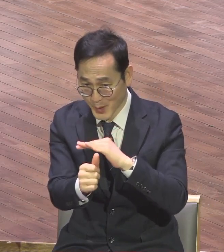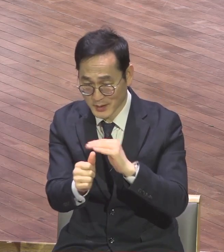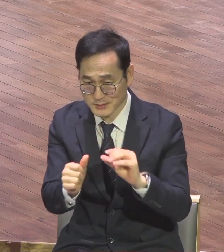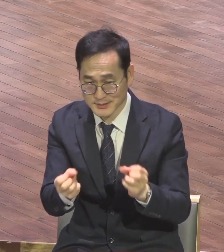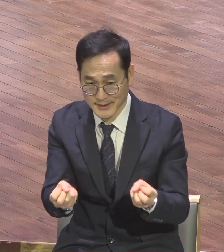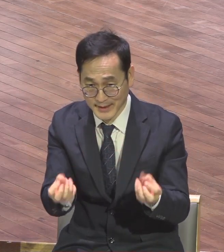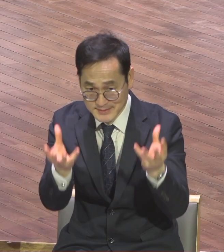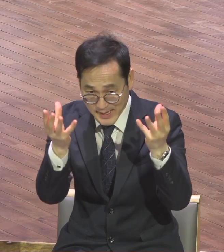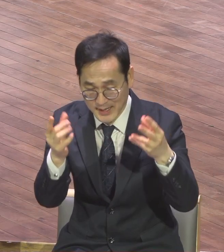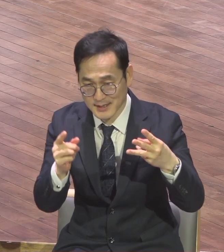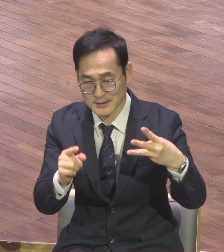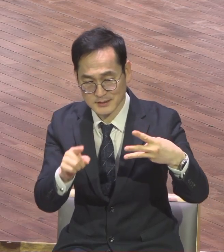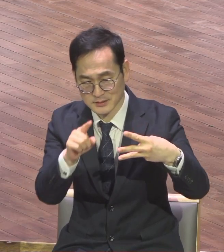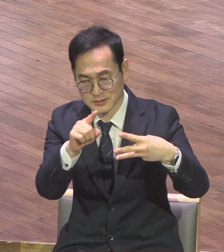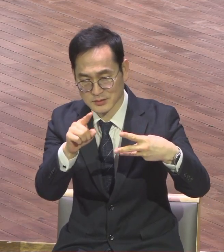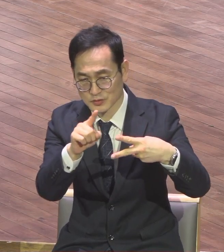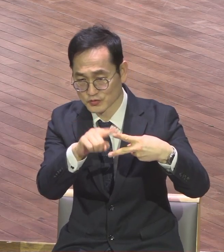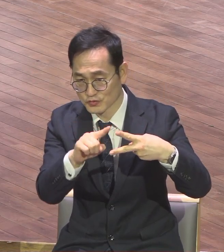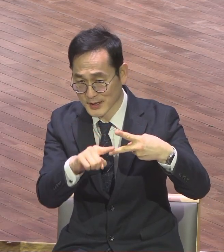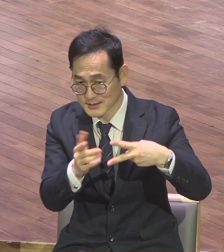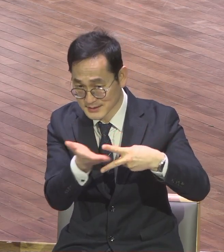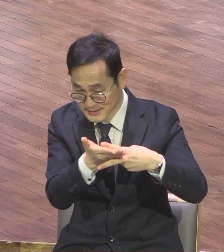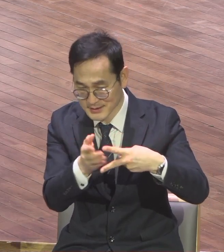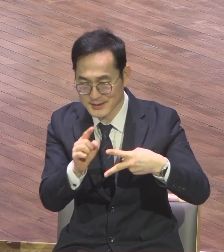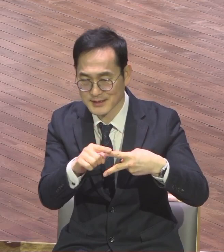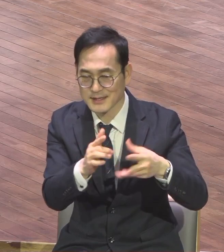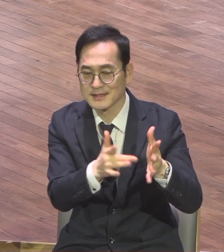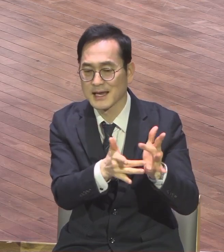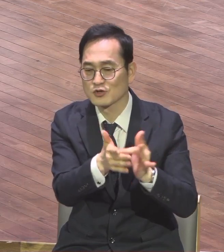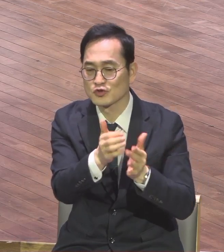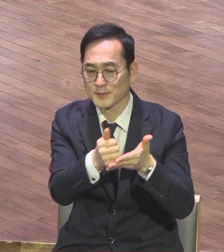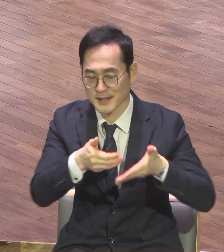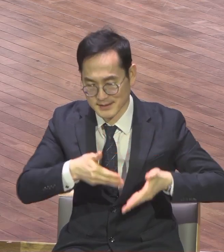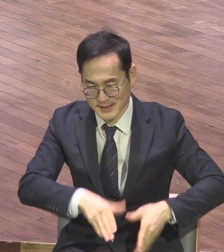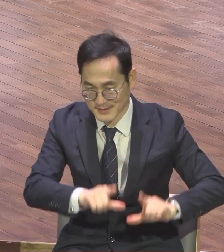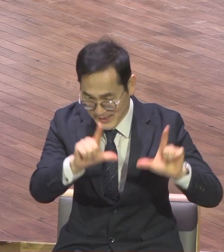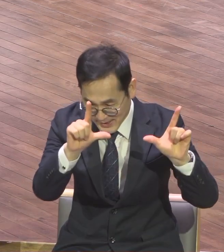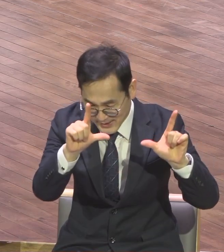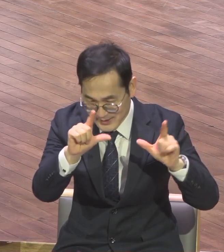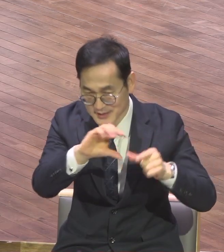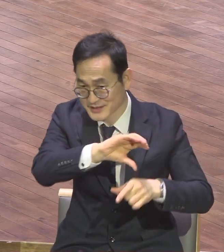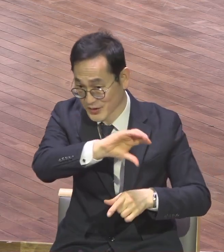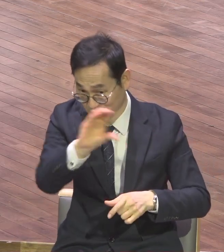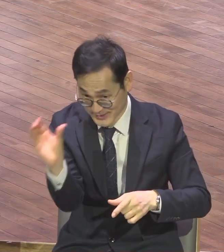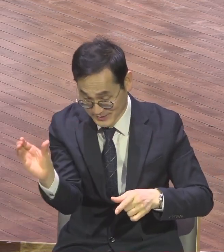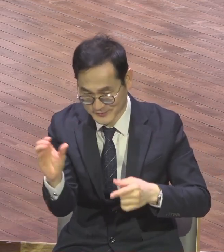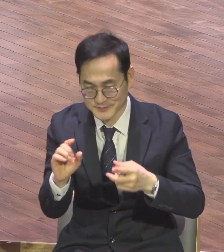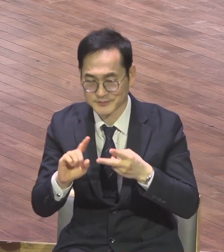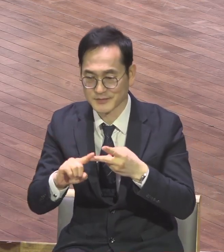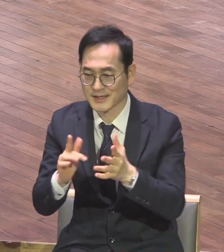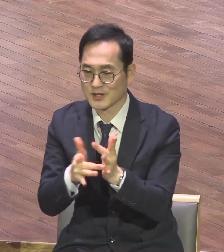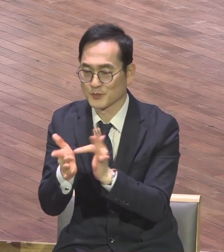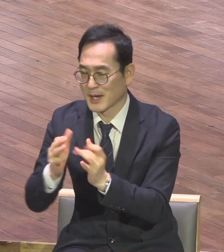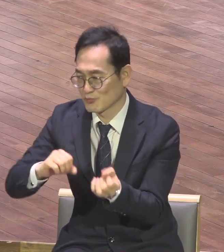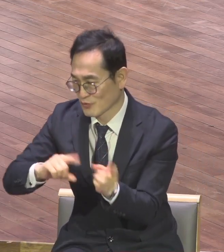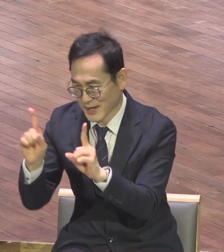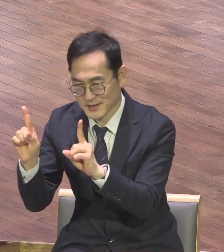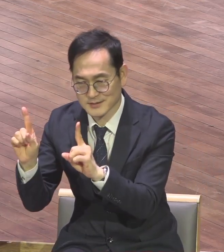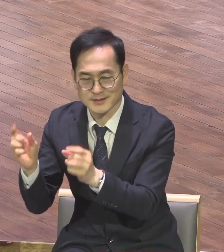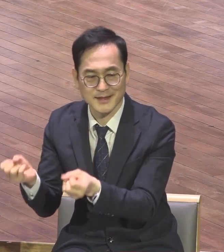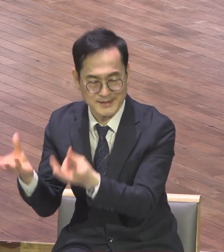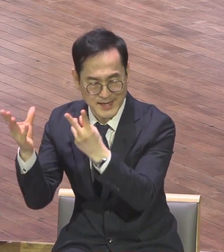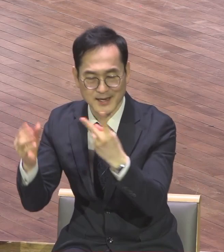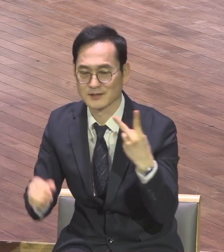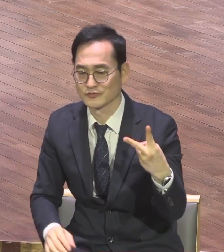절기는 크게 두 가지지요. 예수님의 탄생하신 성탄절과 예수님의 부활하신